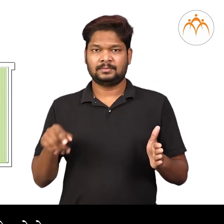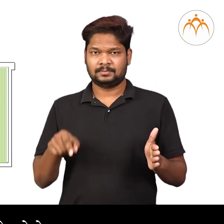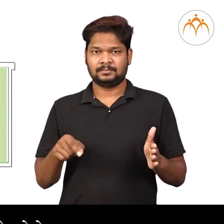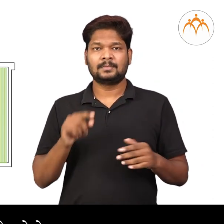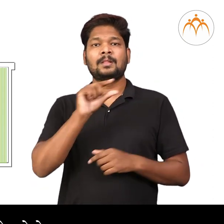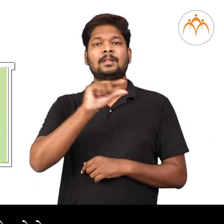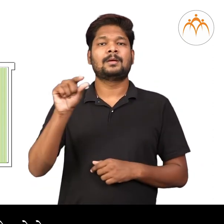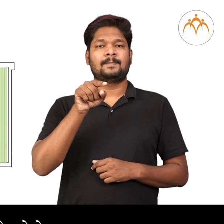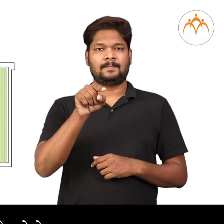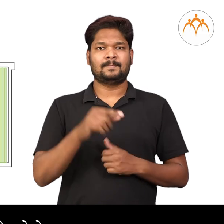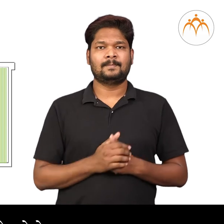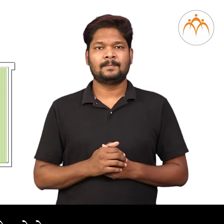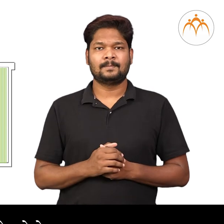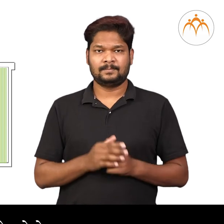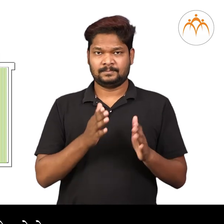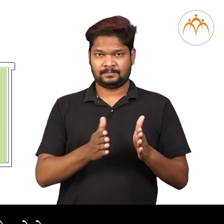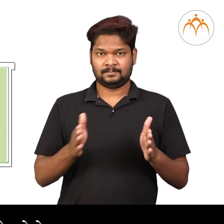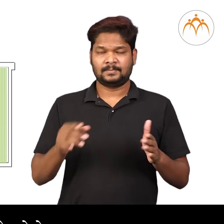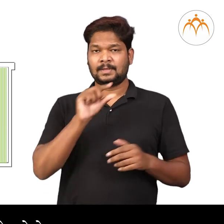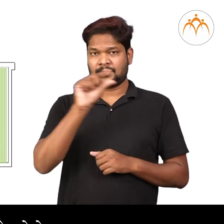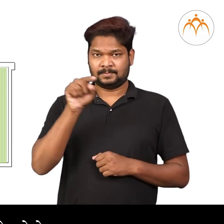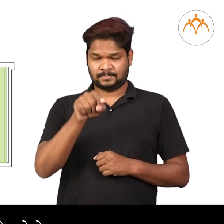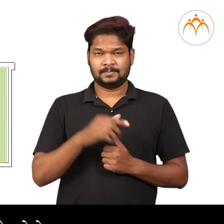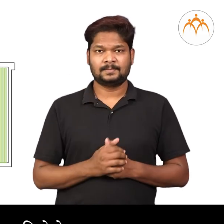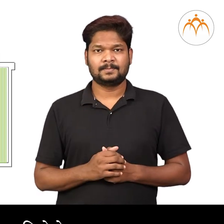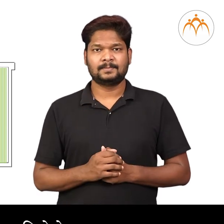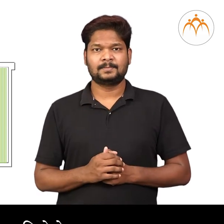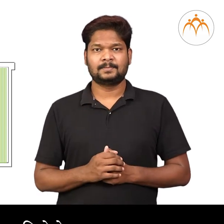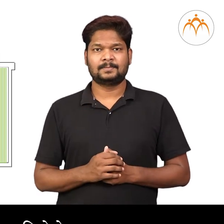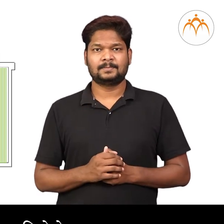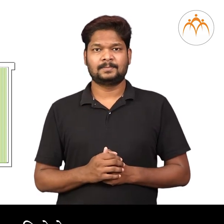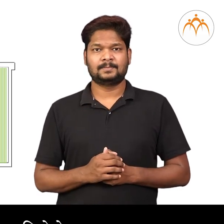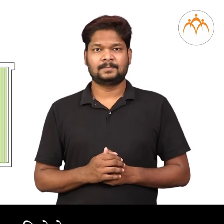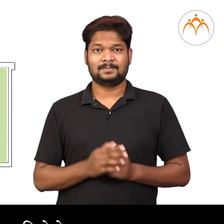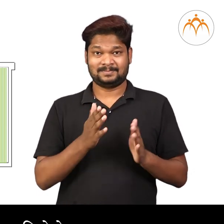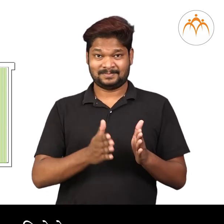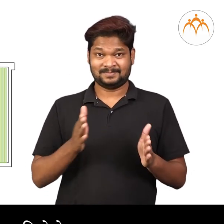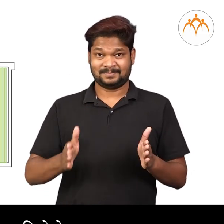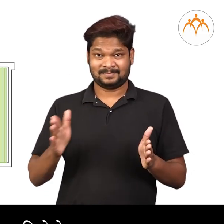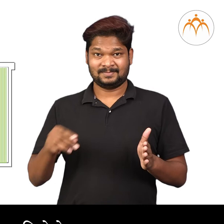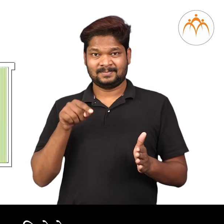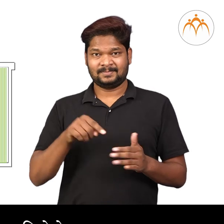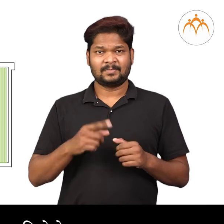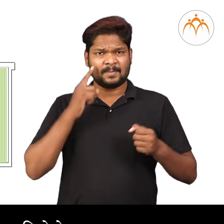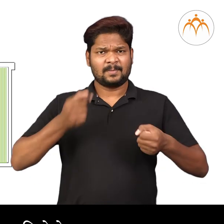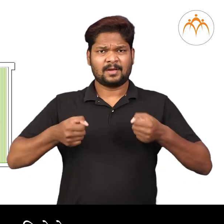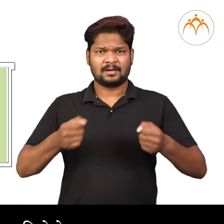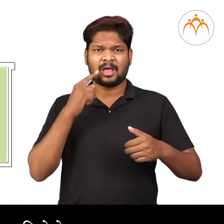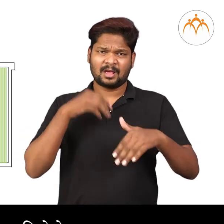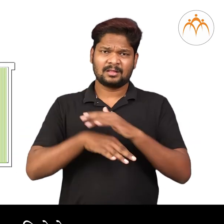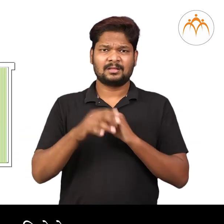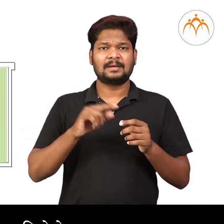का मालिक मुद्दे जोड़ लें बैटरी सवेर